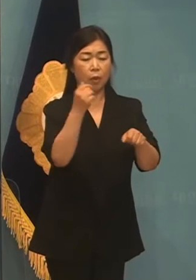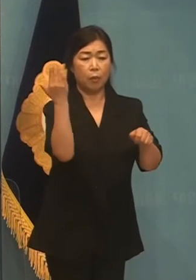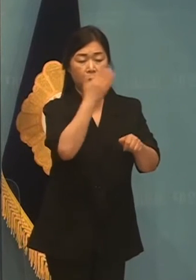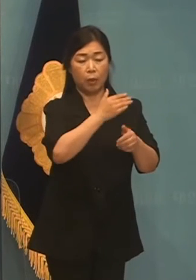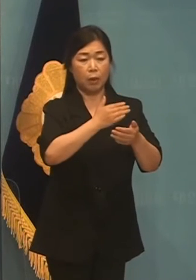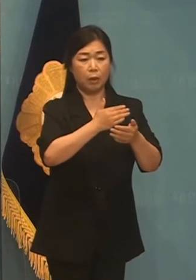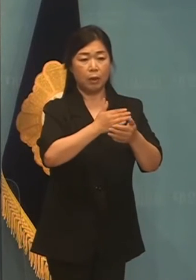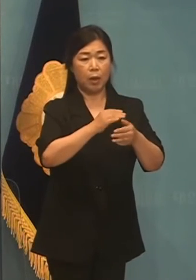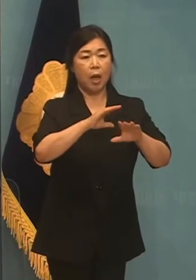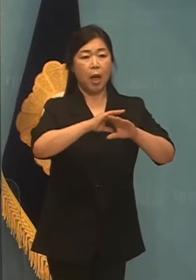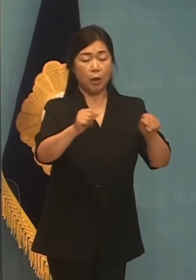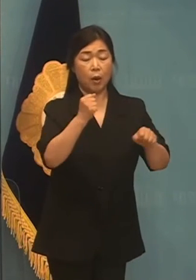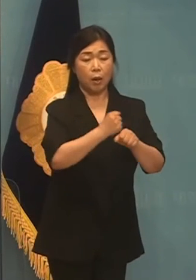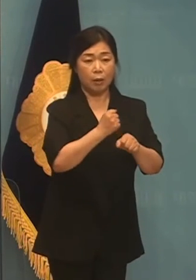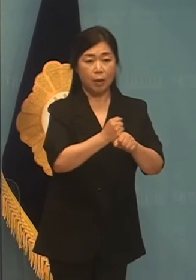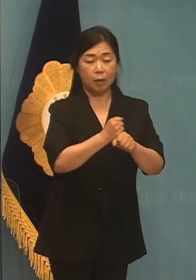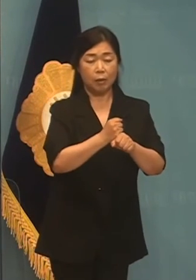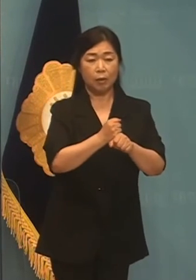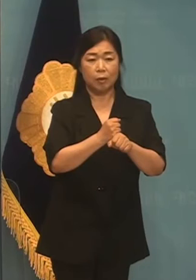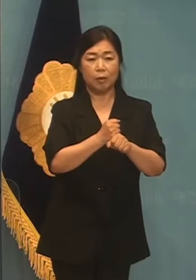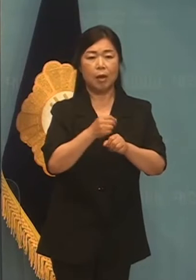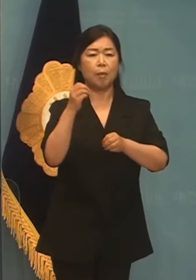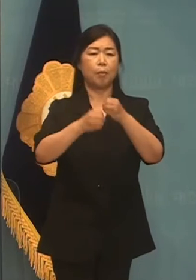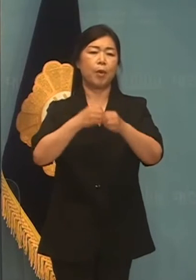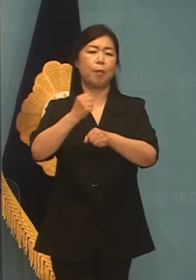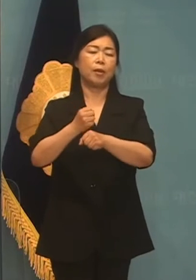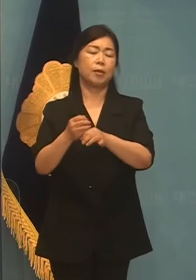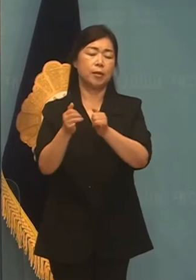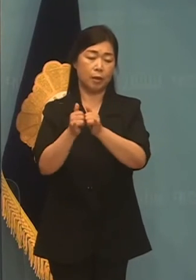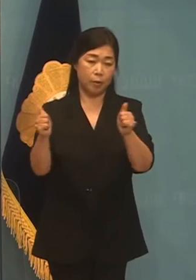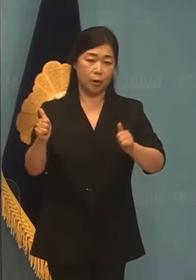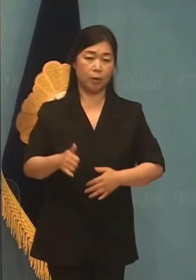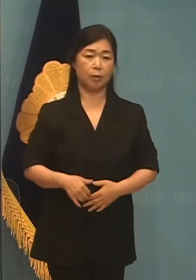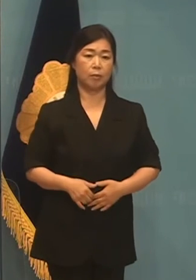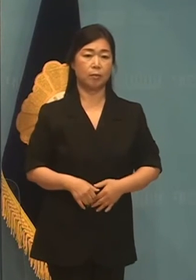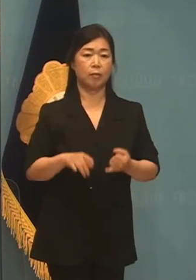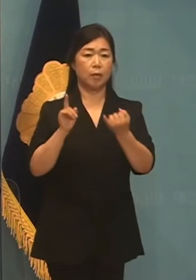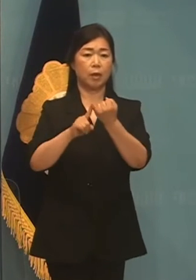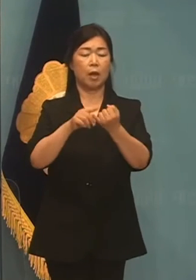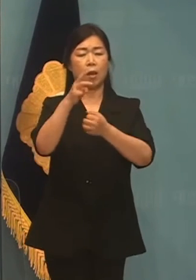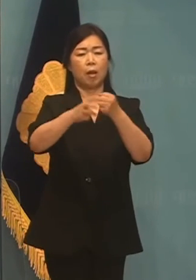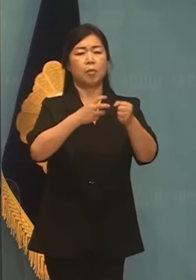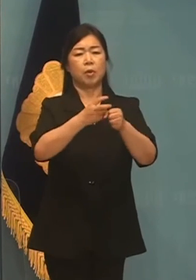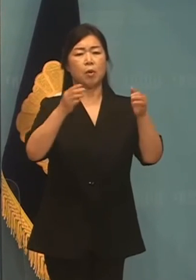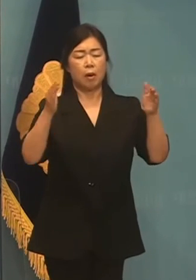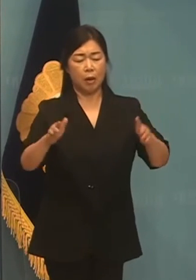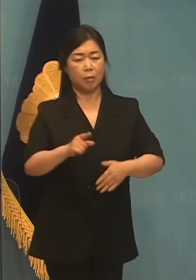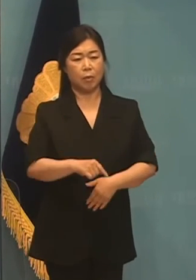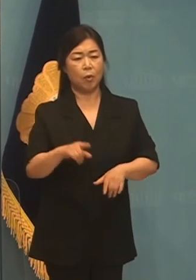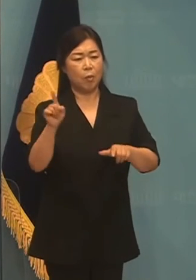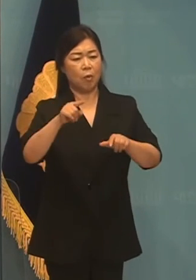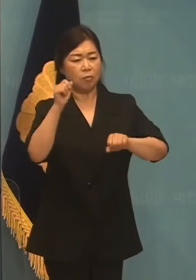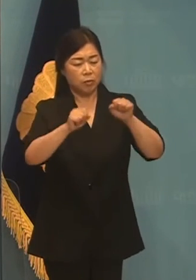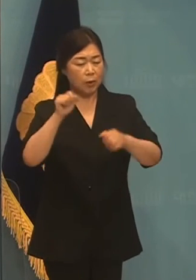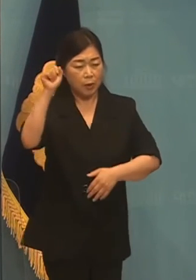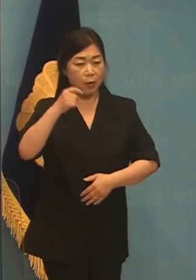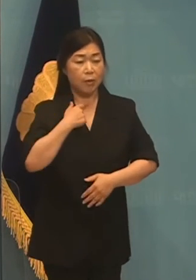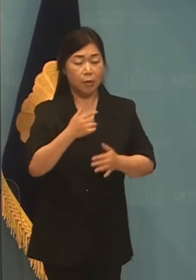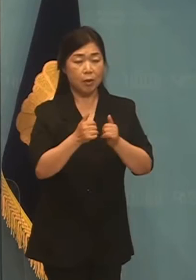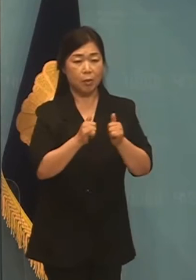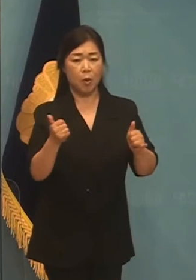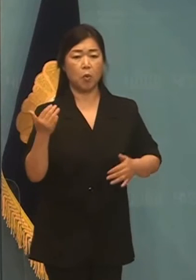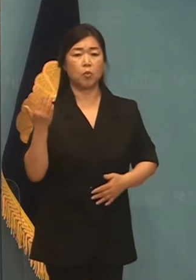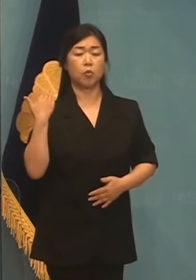30년간 반핵운동을 해왔던 양희 원영 의원은 최근에 부동산 투기